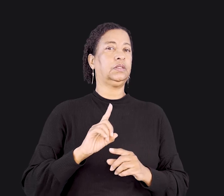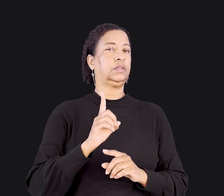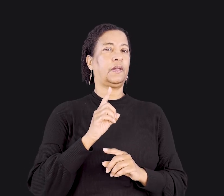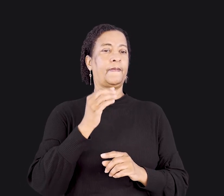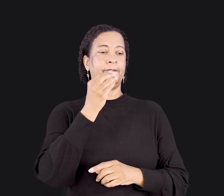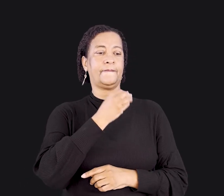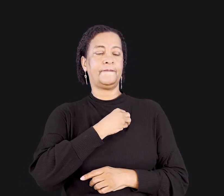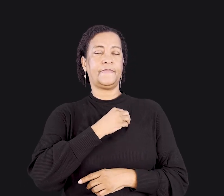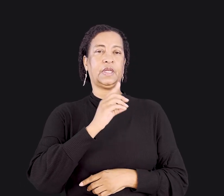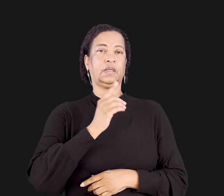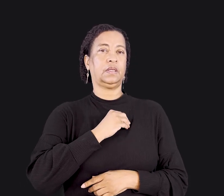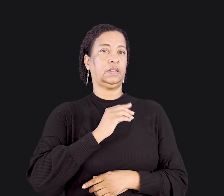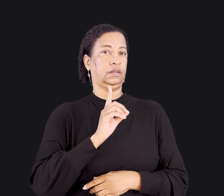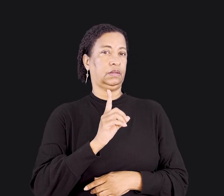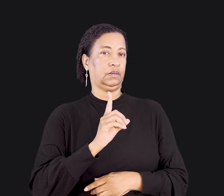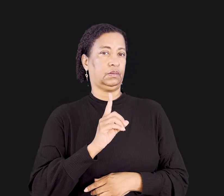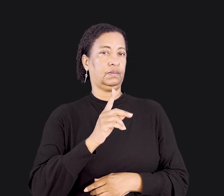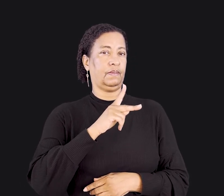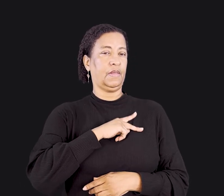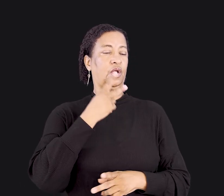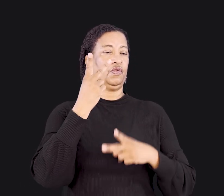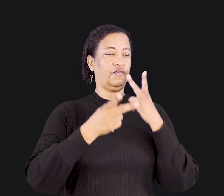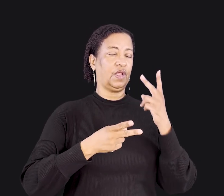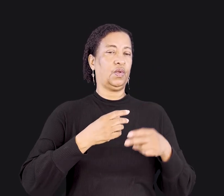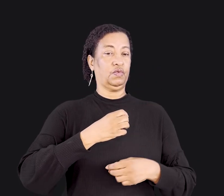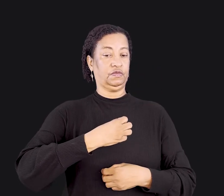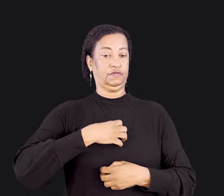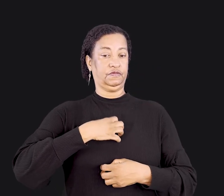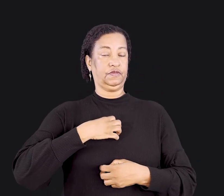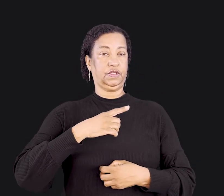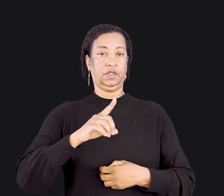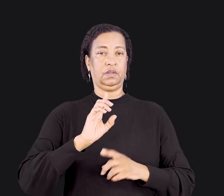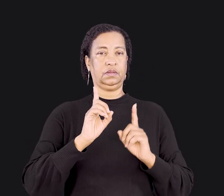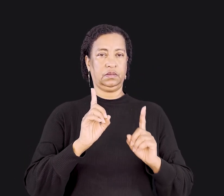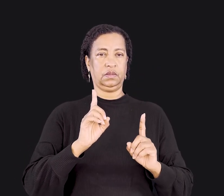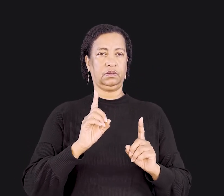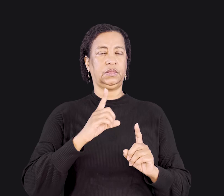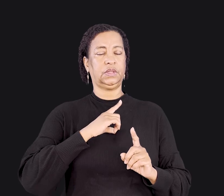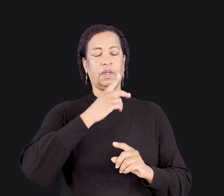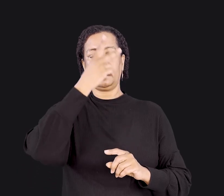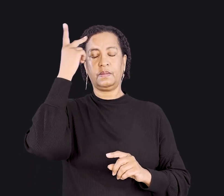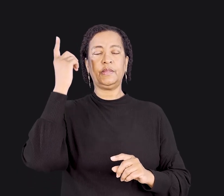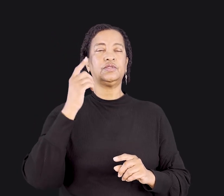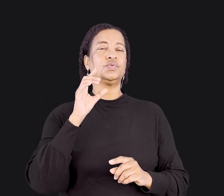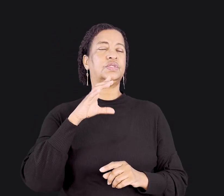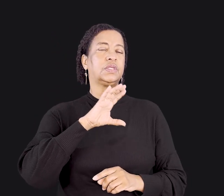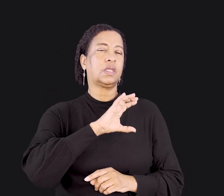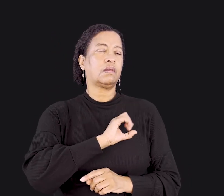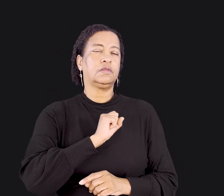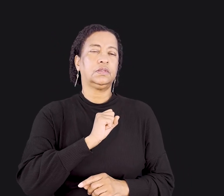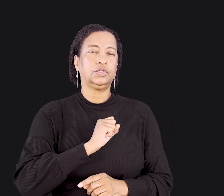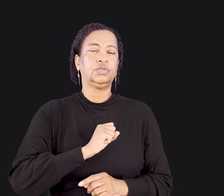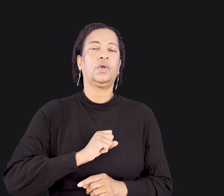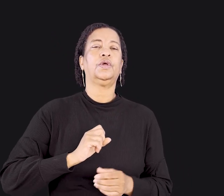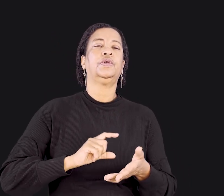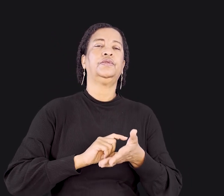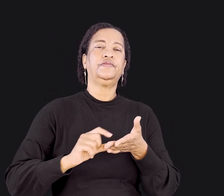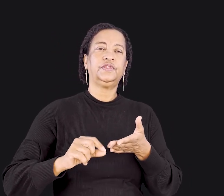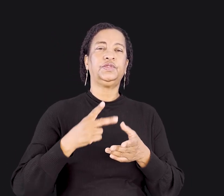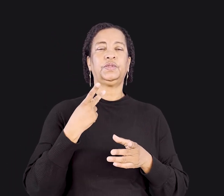não pequem. Paulo não disse: fiquem irados. Tem muita gente que adora este versículo para justificar seu sentimento de